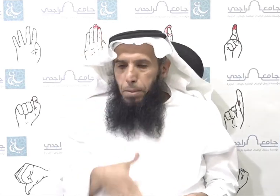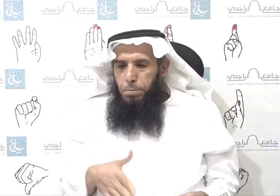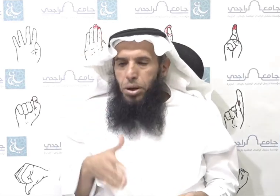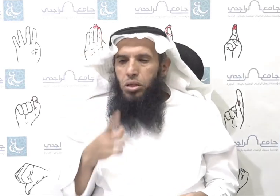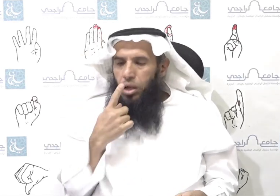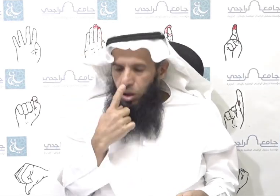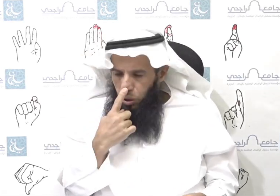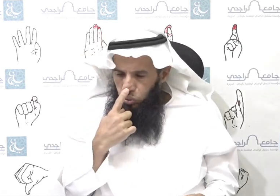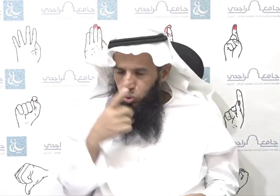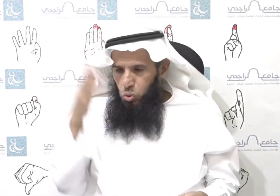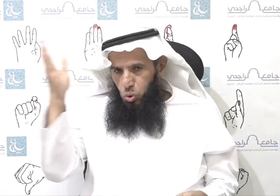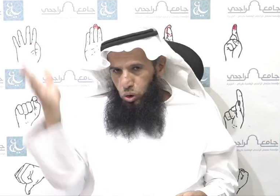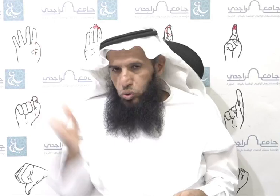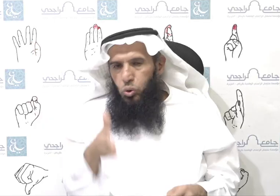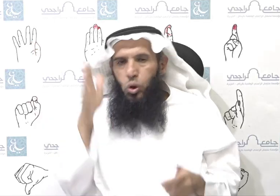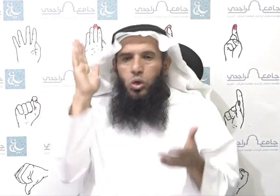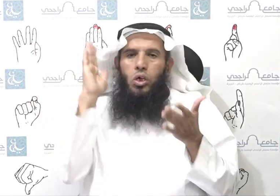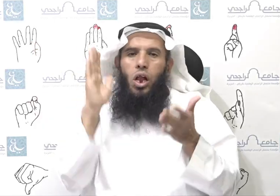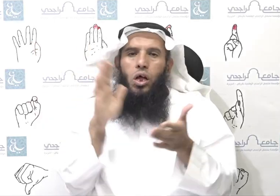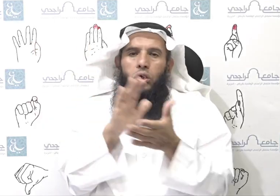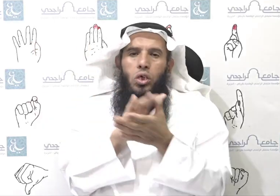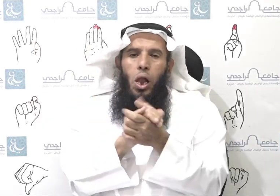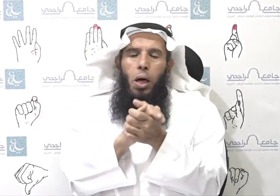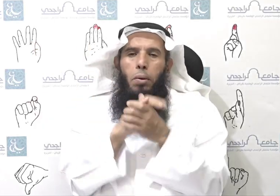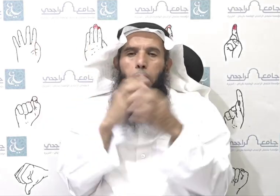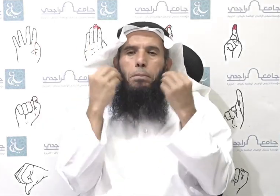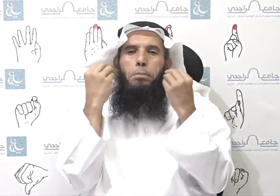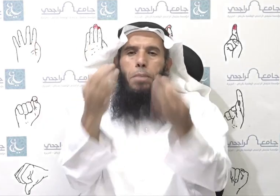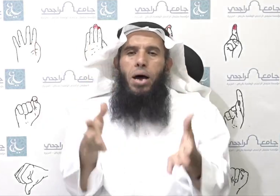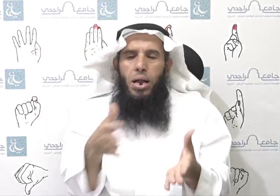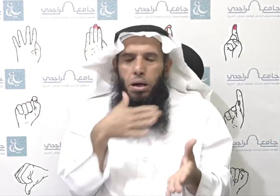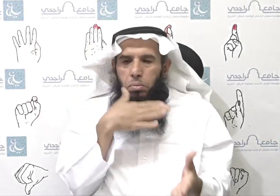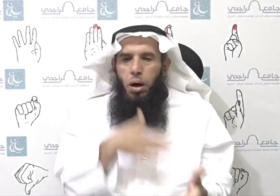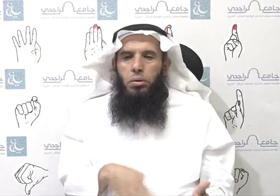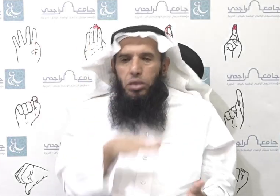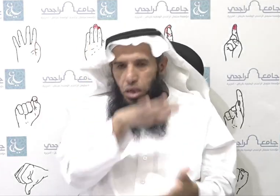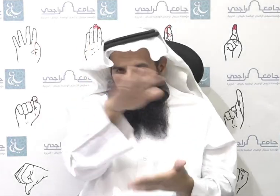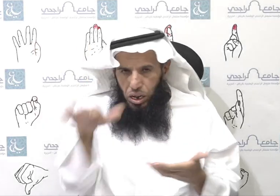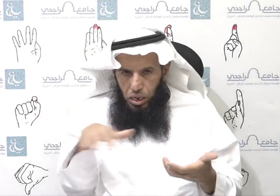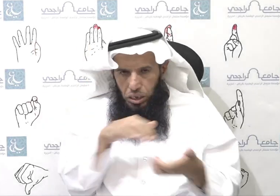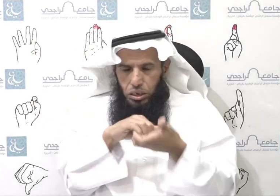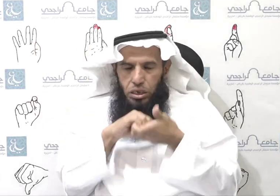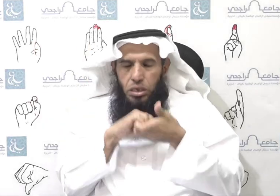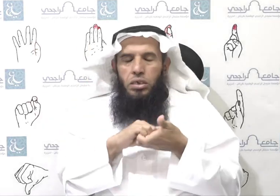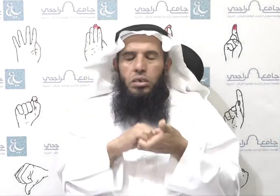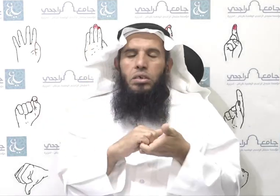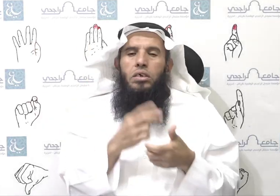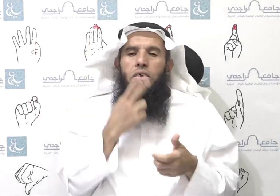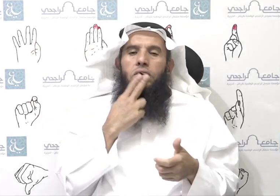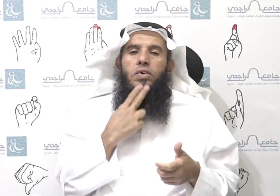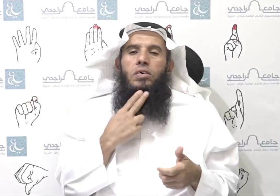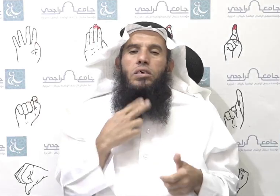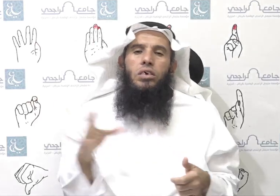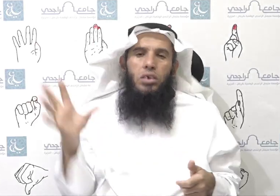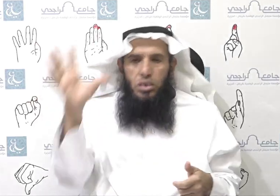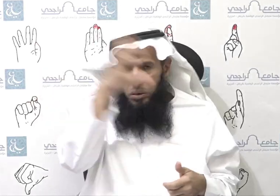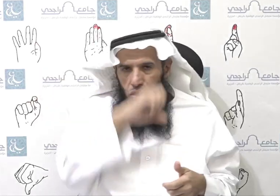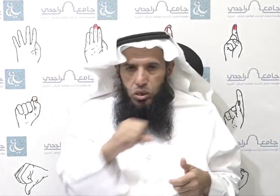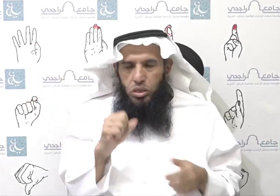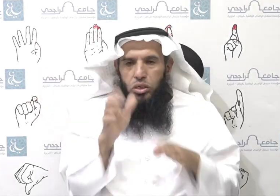ورسوله صلى الله وسلم وبارك عليه وعلى آله وأصحابه ومن اقتفى أثره